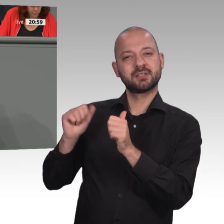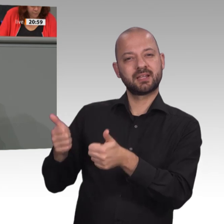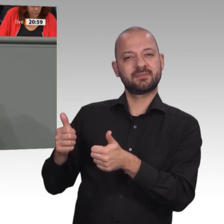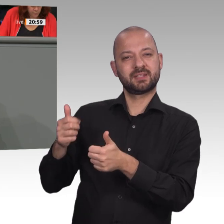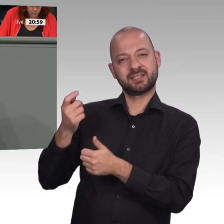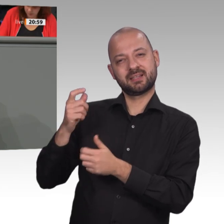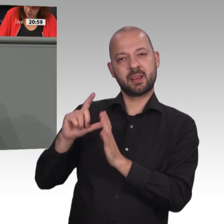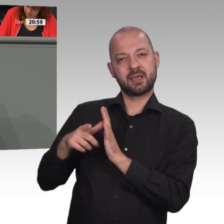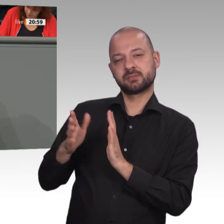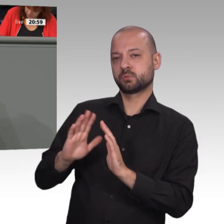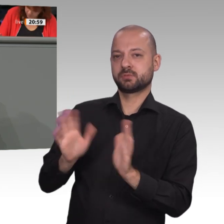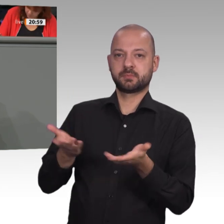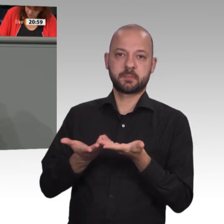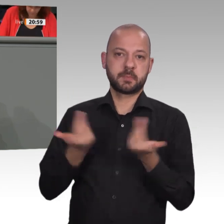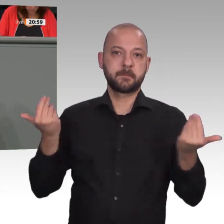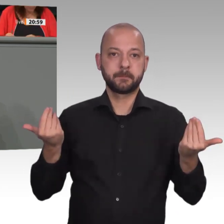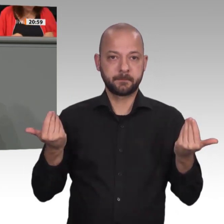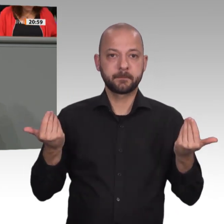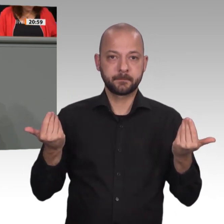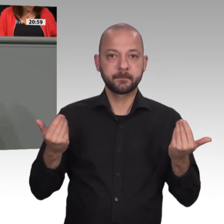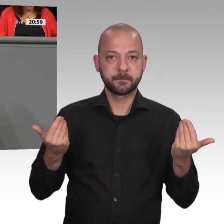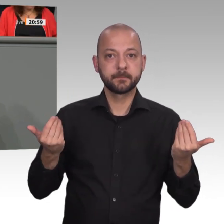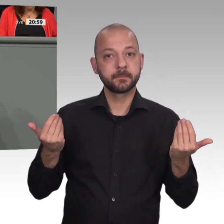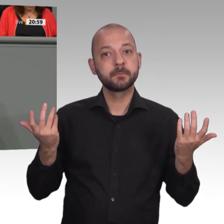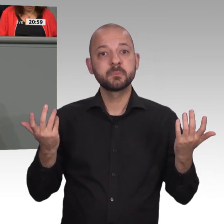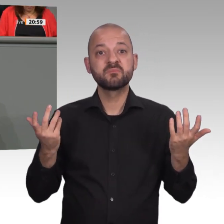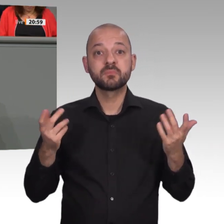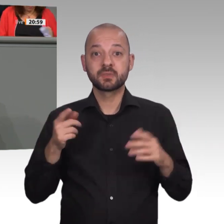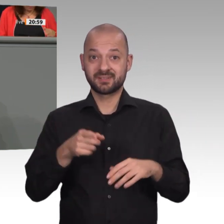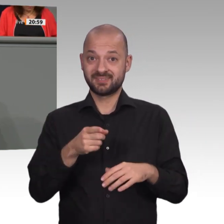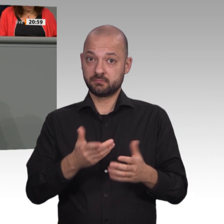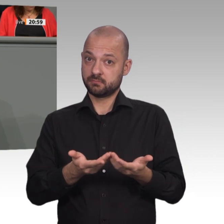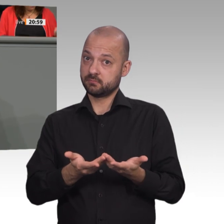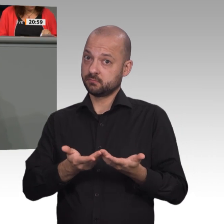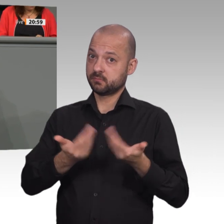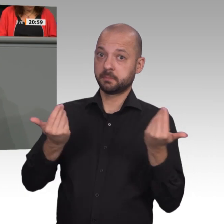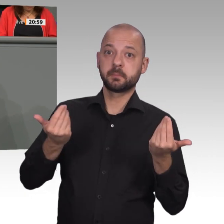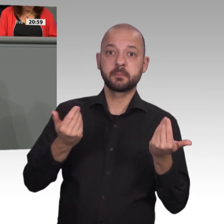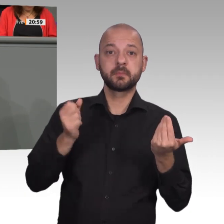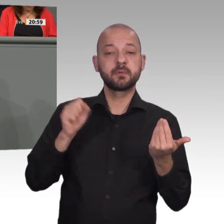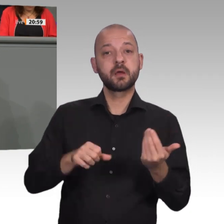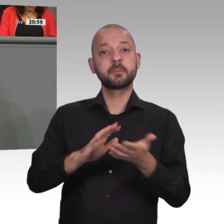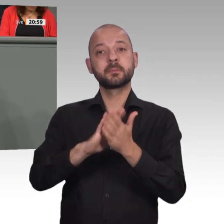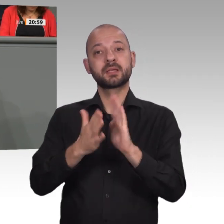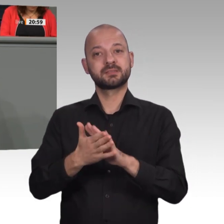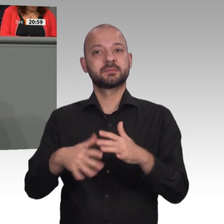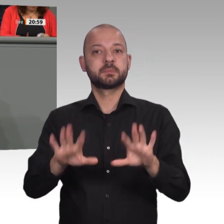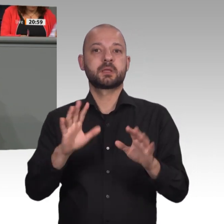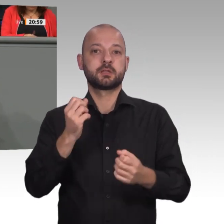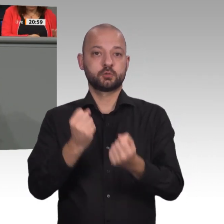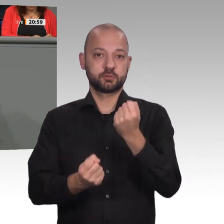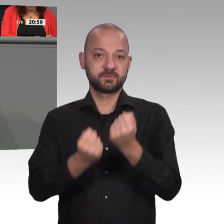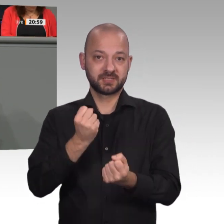der Bedarfserhebung im Teilhabe- und Gesamtplanverfahren geschaffen werden. Laut einer Studie des